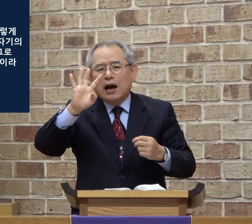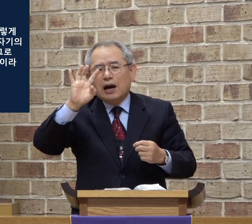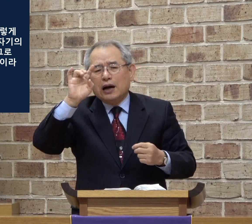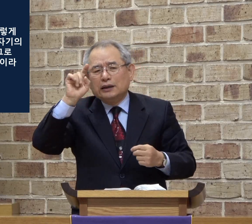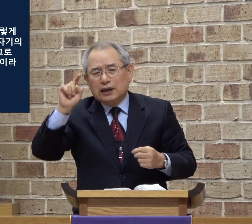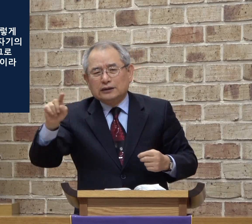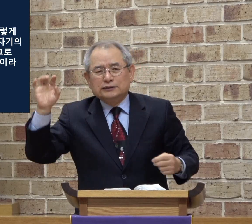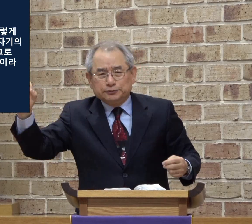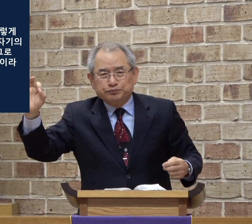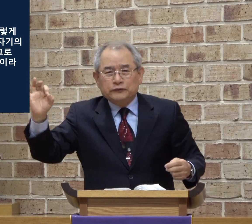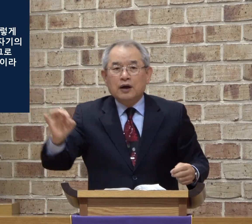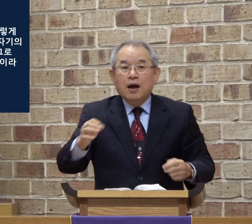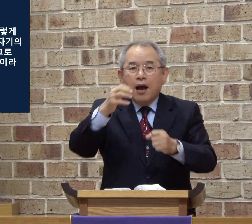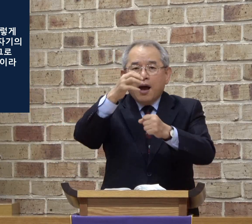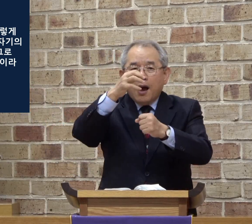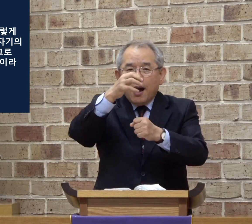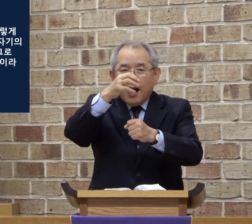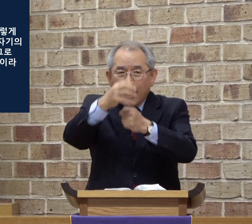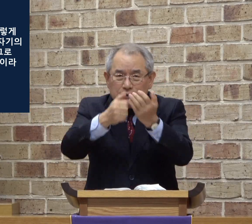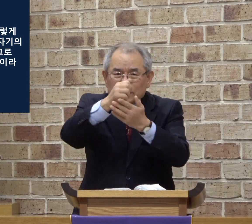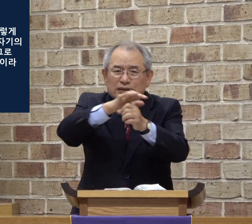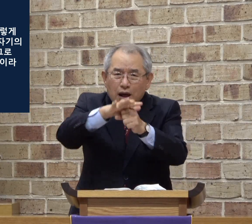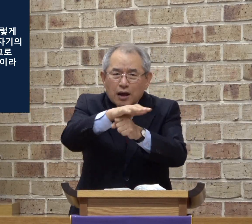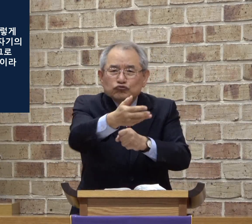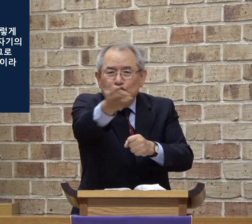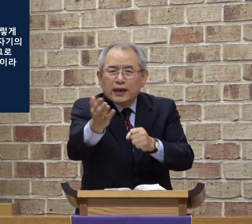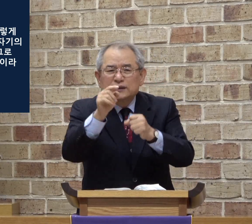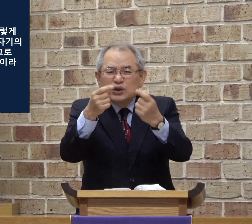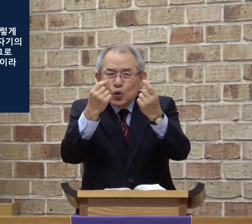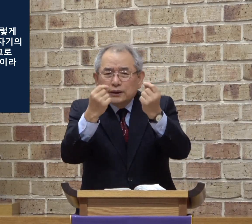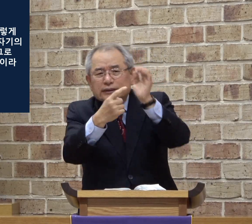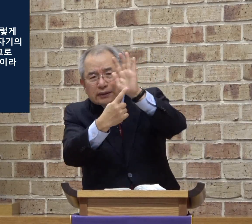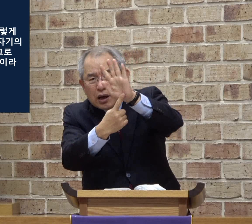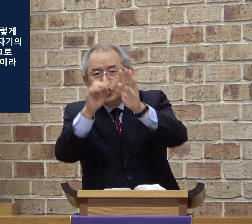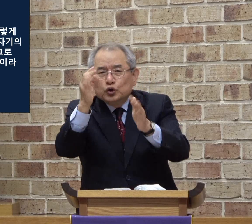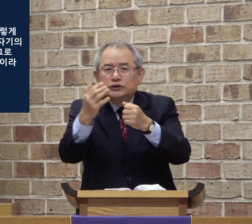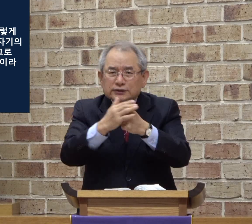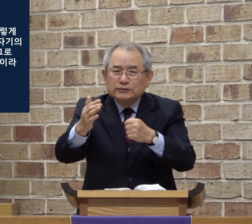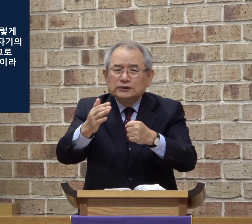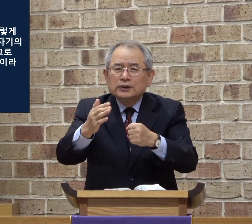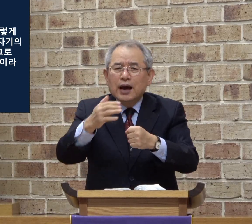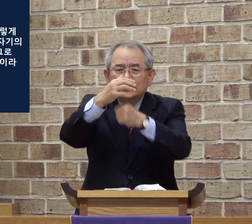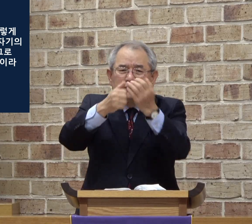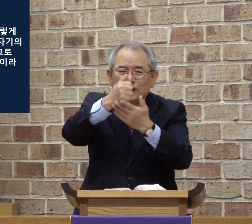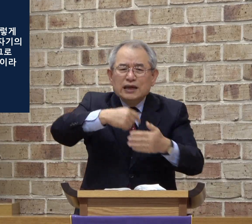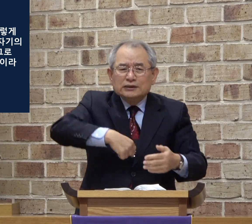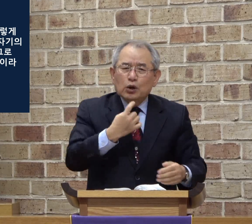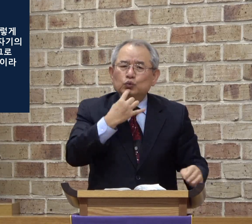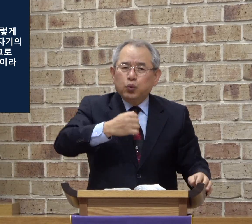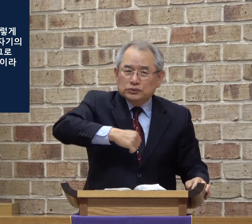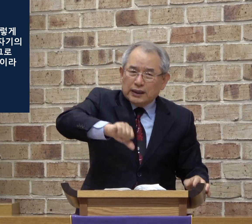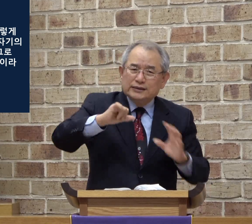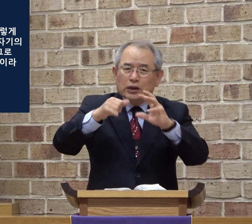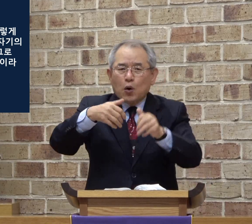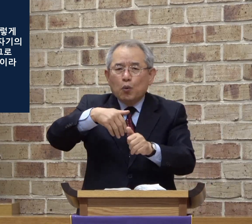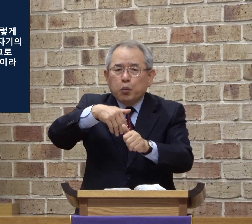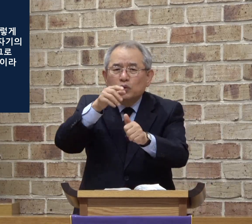우리가 하나님의 사랑을 깨달은 사람은요, 사람이 아무 실천을 하지 않는다면 깨닫지 못한 것과 같습니다. 두 번째,